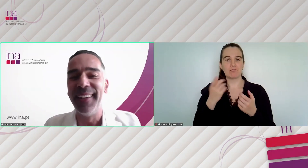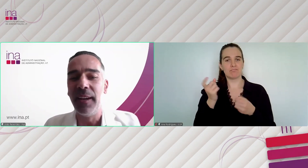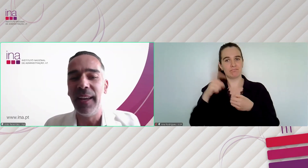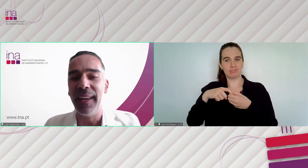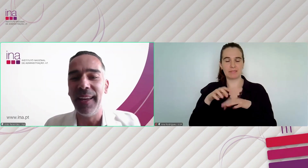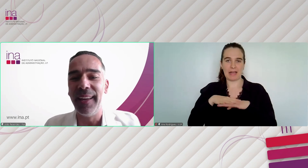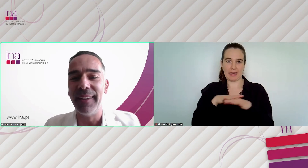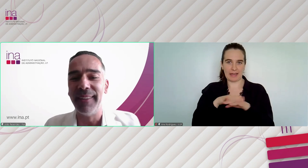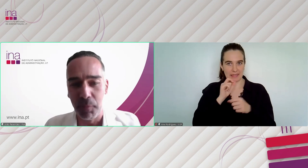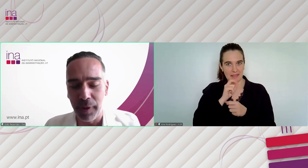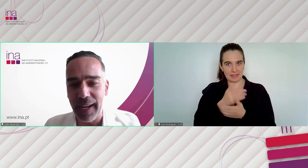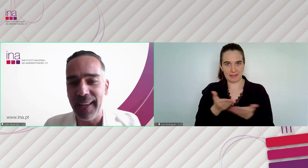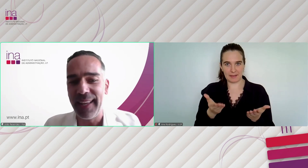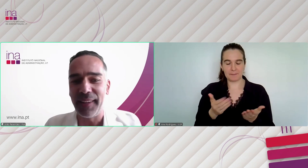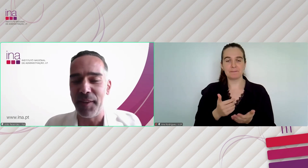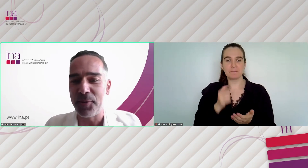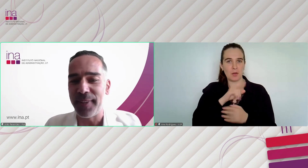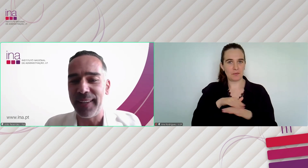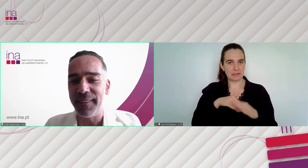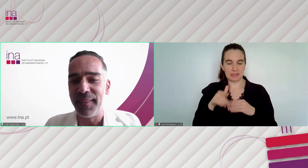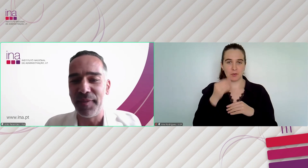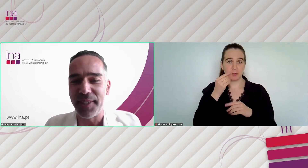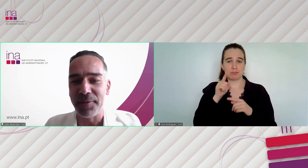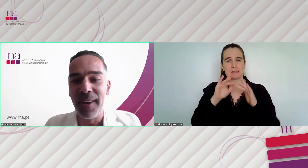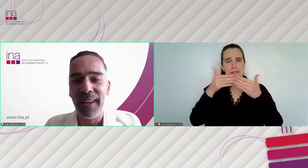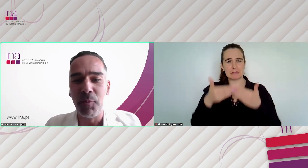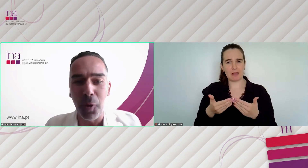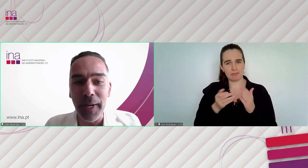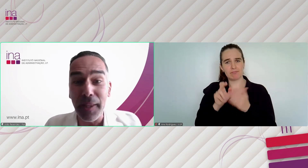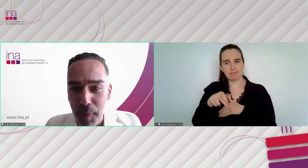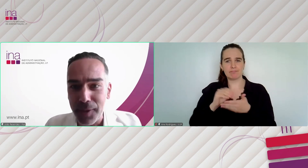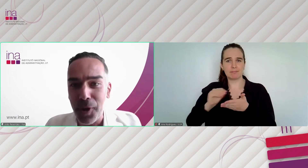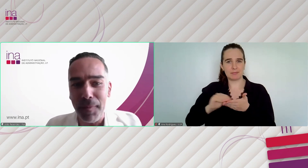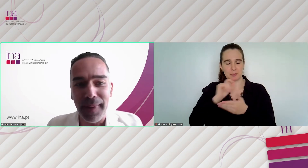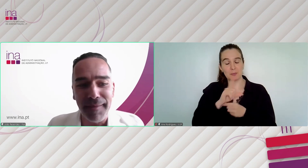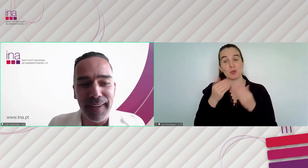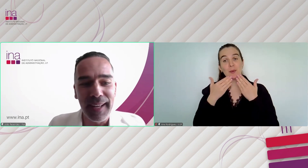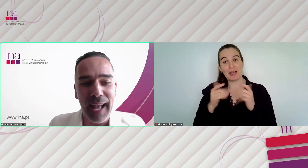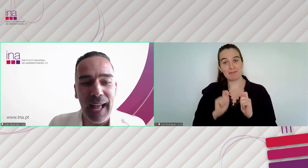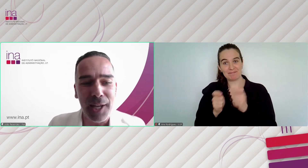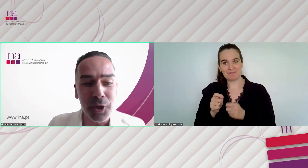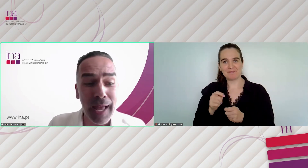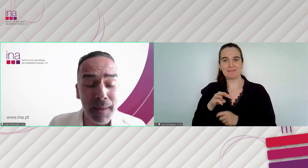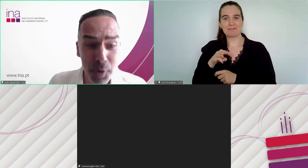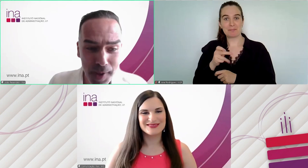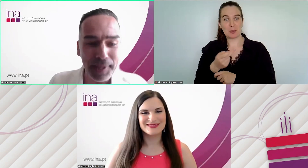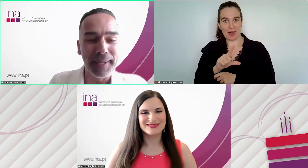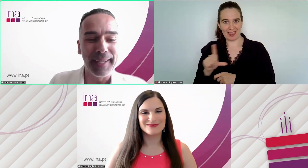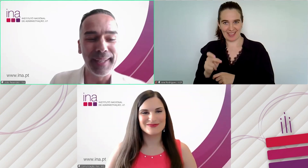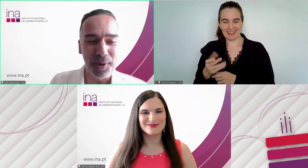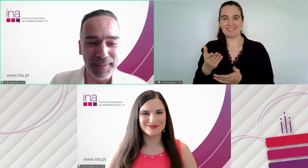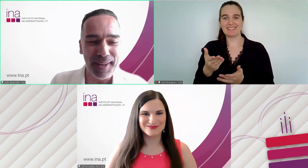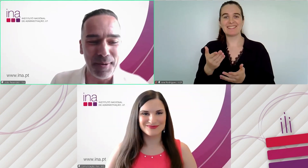rede, poderá, através do site, fazê-lo. Muito obrigado e passo agora a palavra à